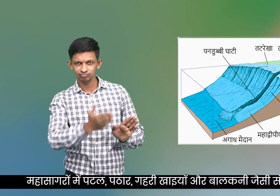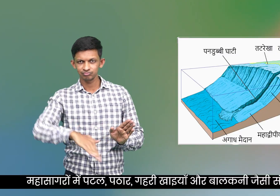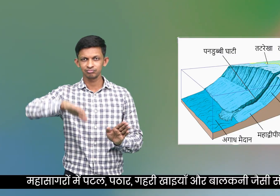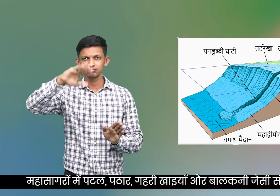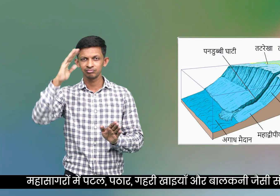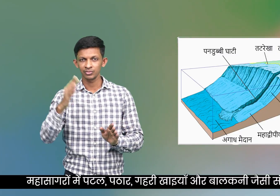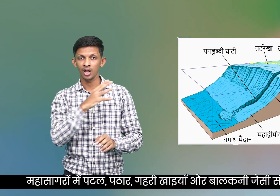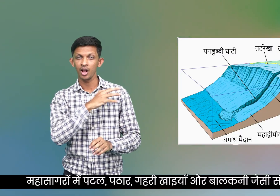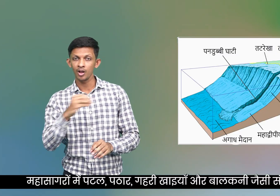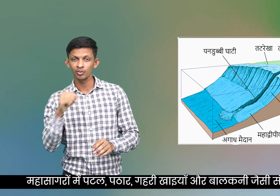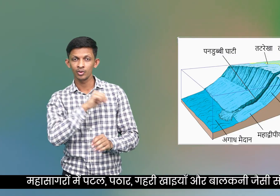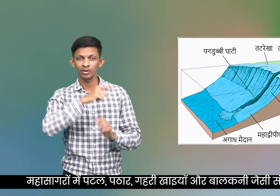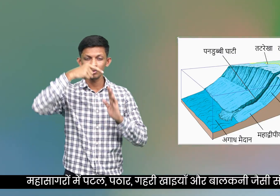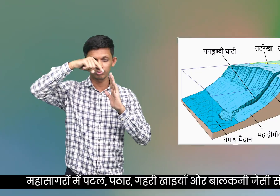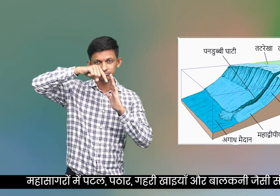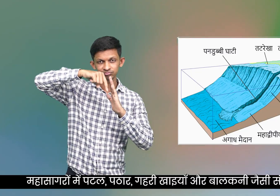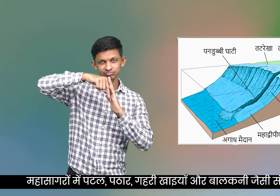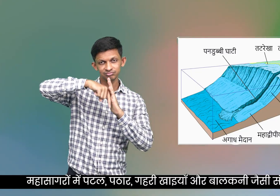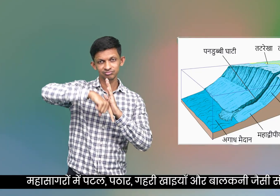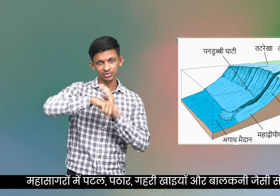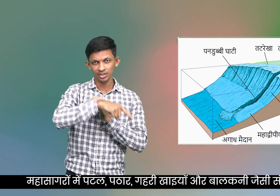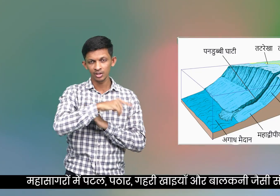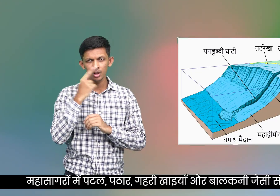बालकनी जैसी संरचनाएं पाई जाती हैं।